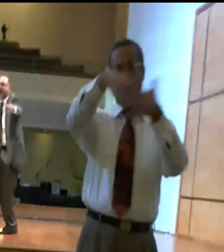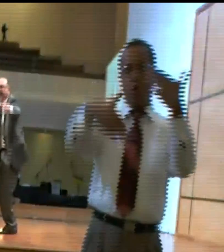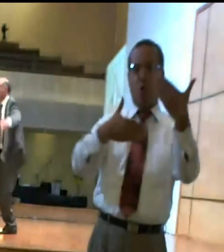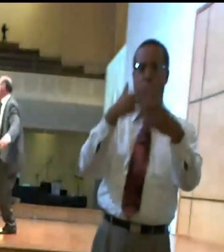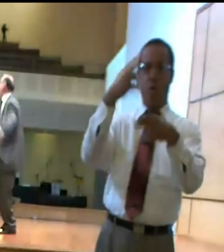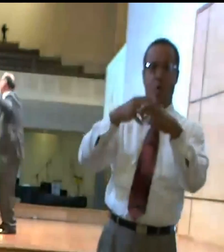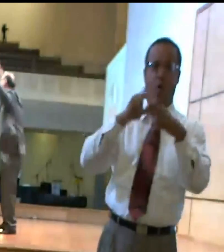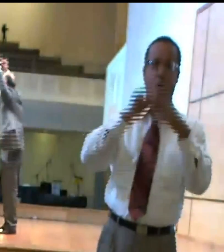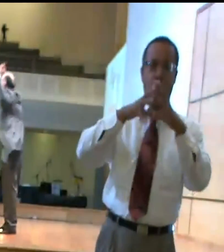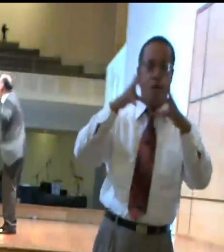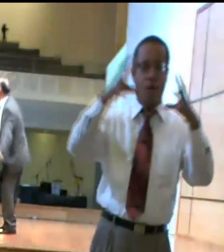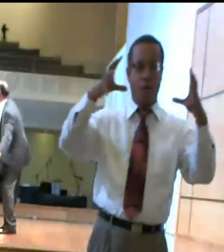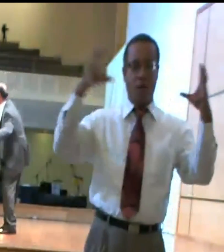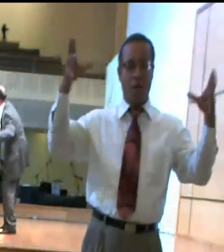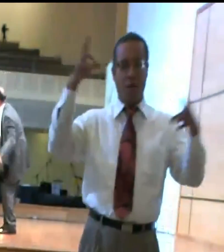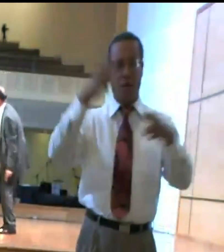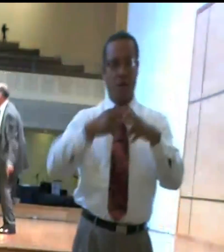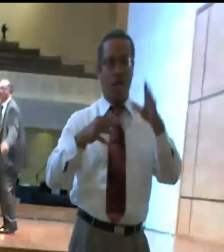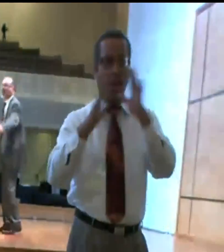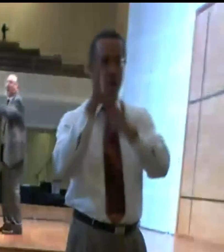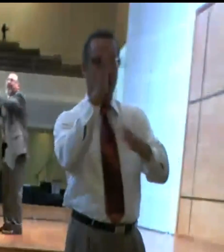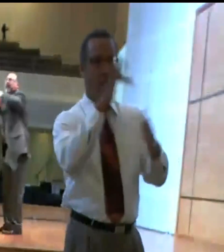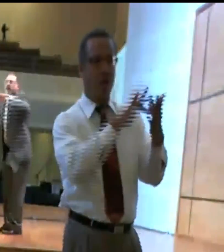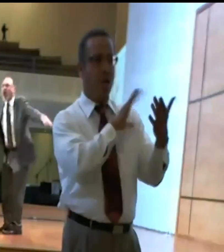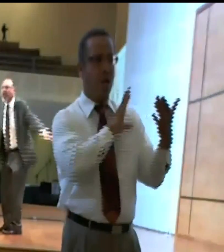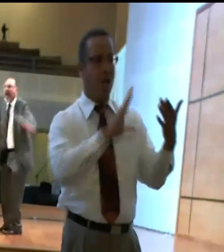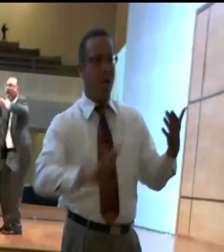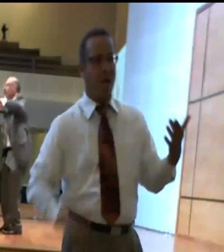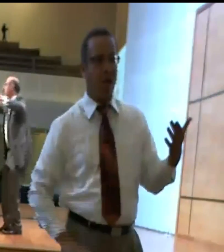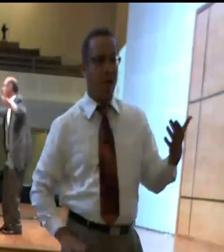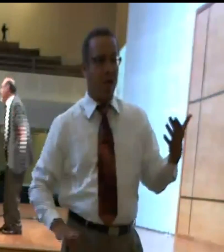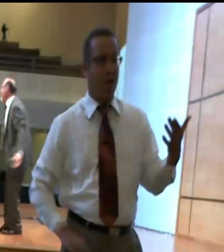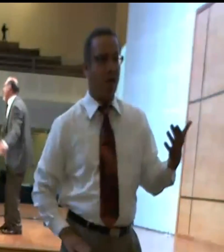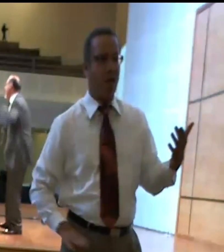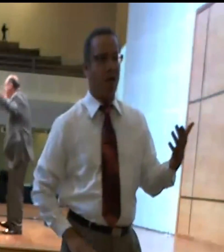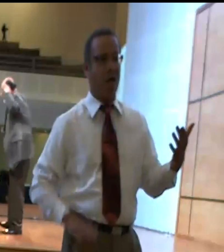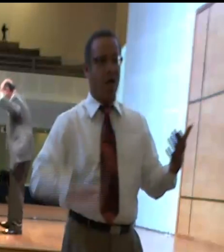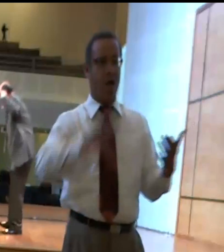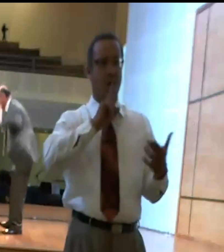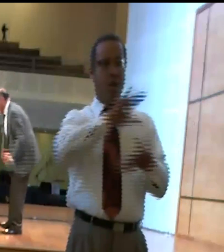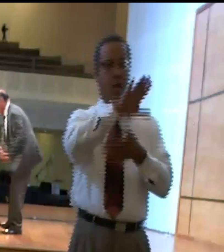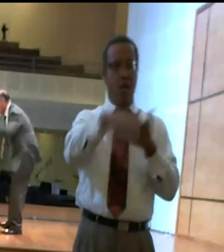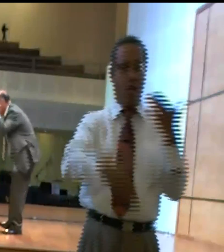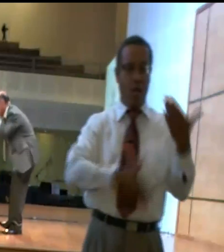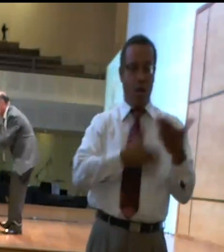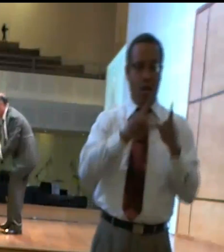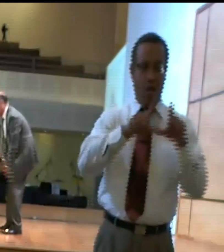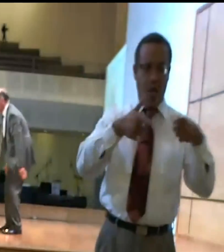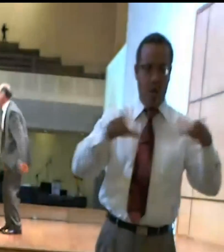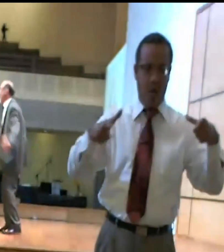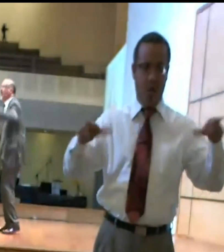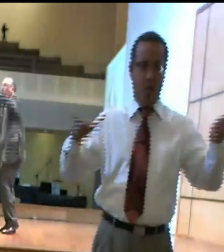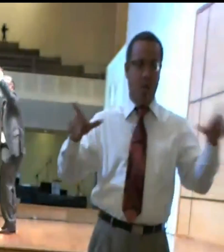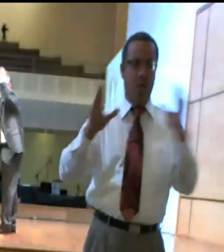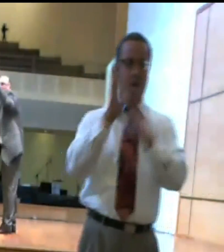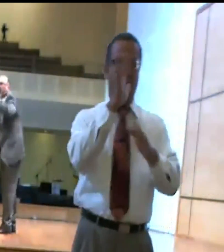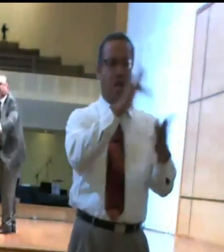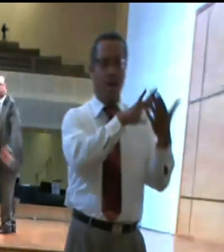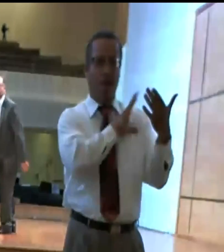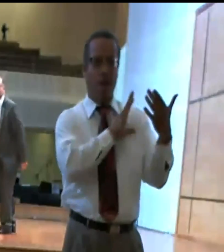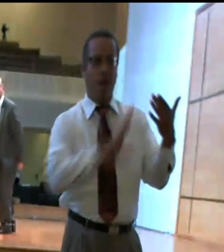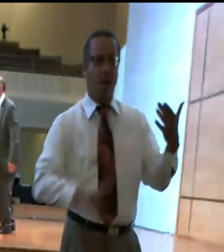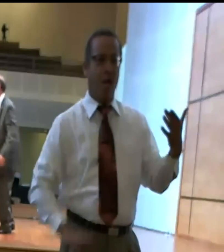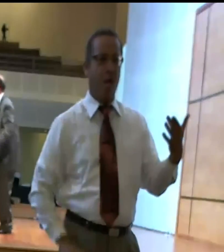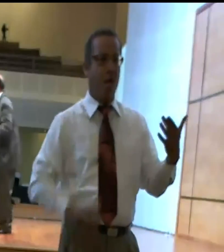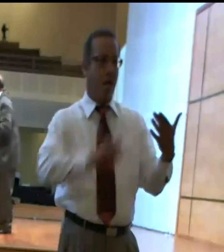todo nombre, para que en el nombre de Jesús se doble toda rodilla y toda lengua confiese que Jesucristo